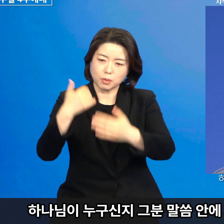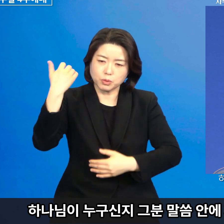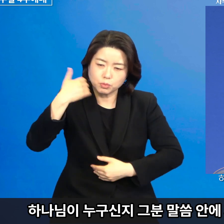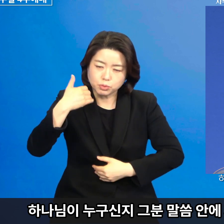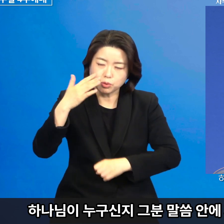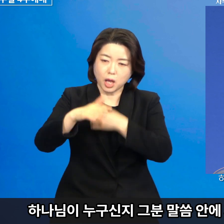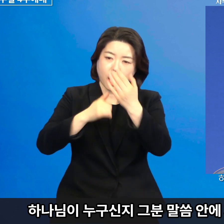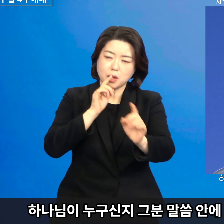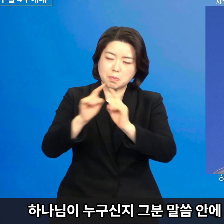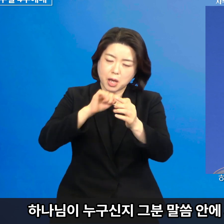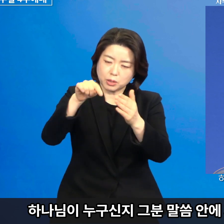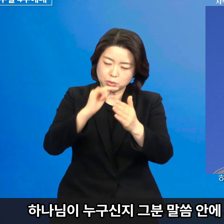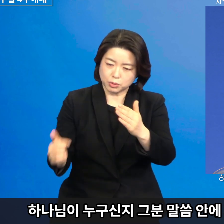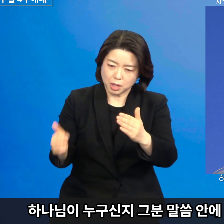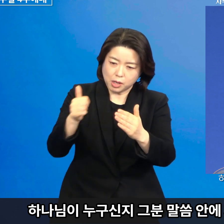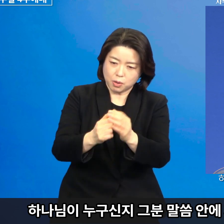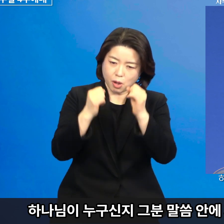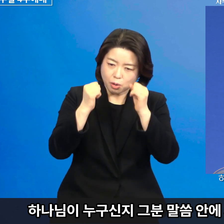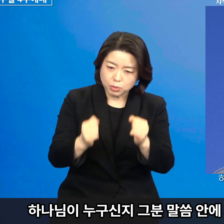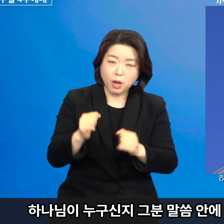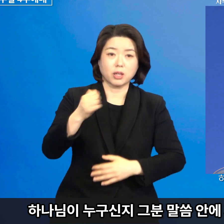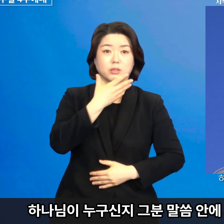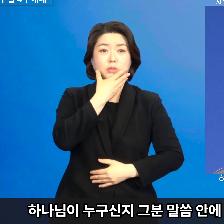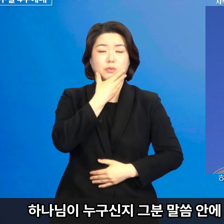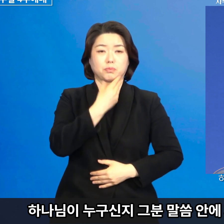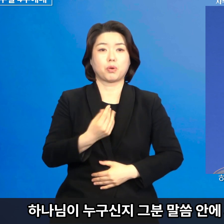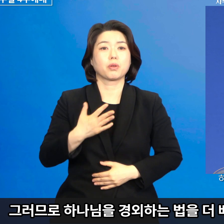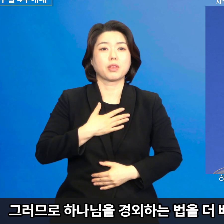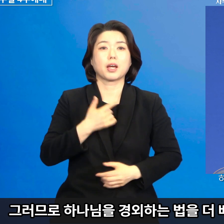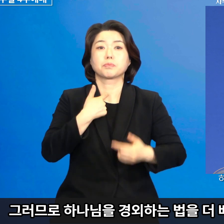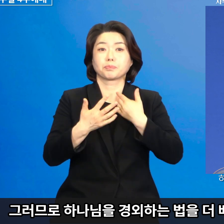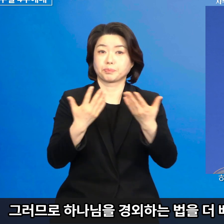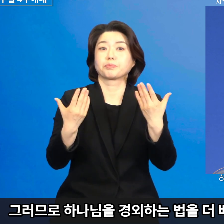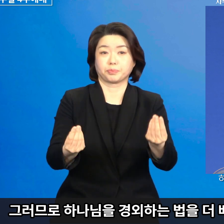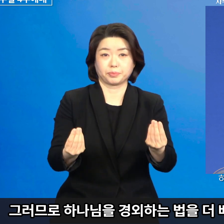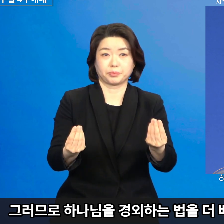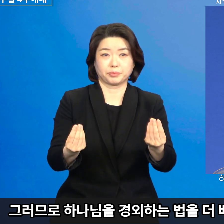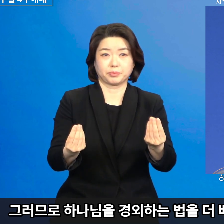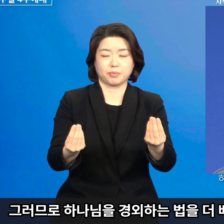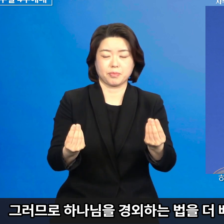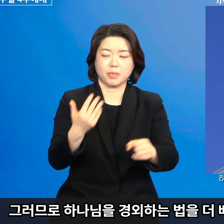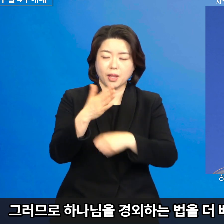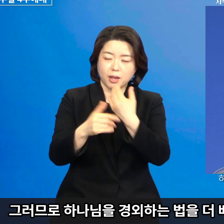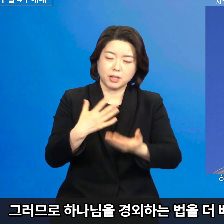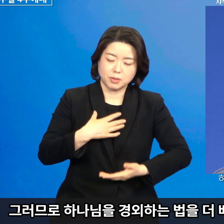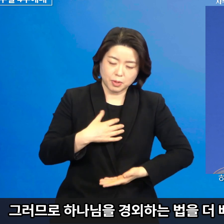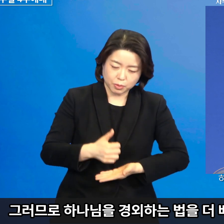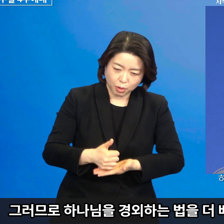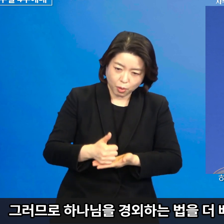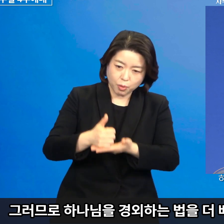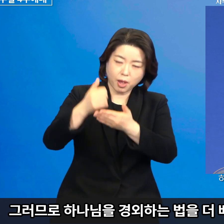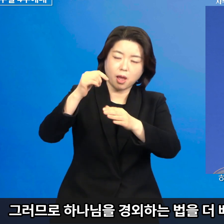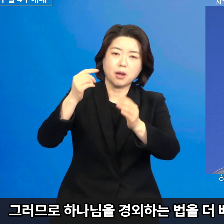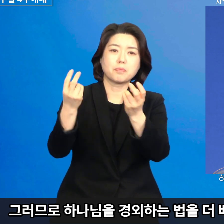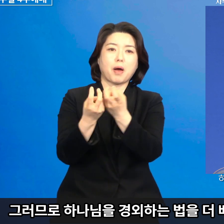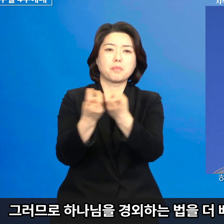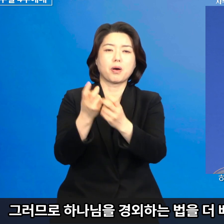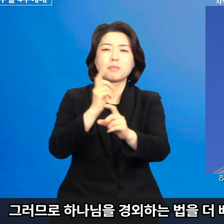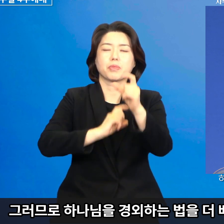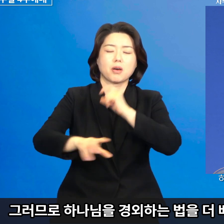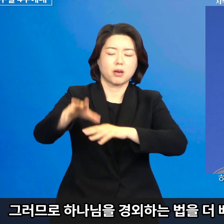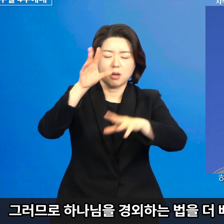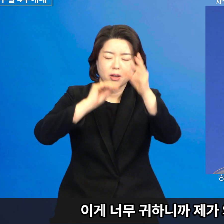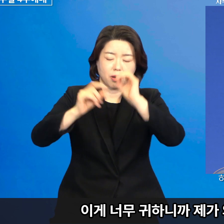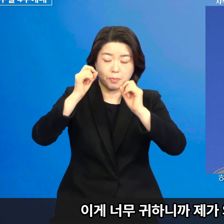그분 말씀 안에 거하는 그 복을 누리게 된 것이죠. 그러므로 하나님을 경외하는 법을 더 배우게 된 것이 제가